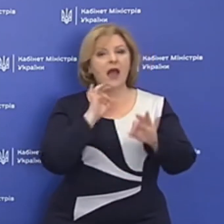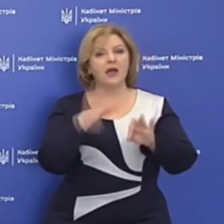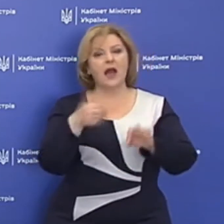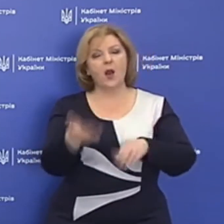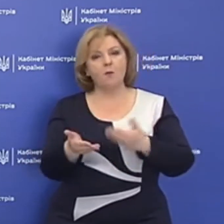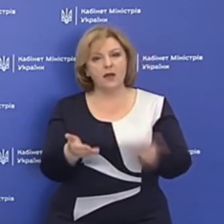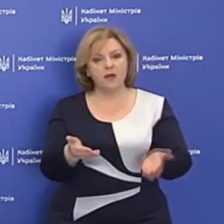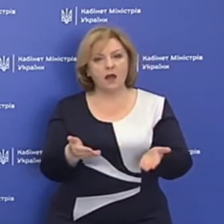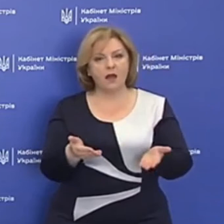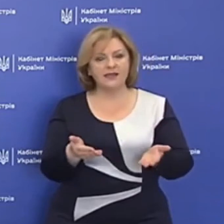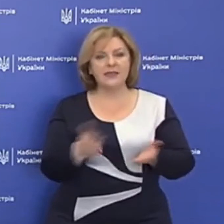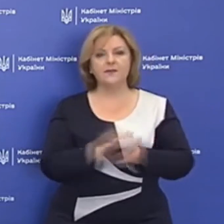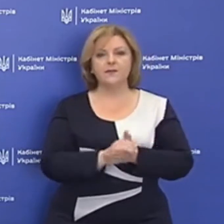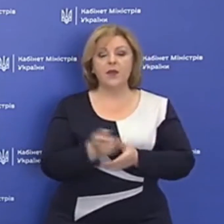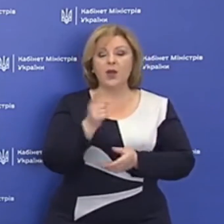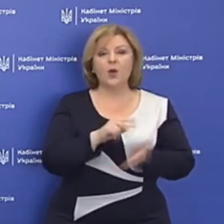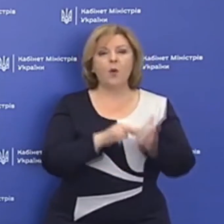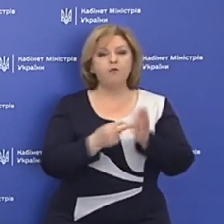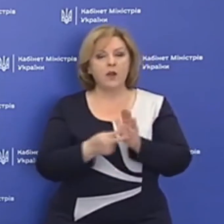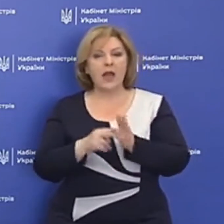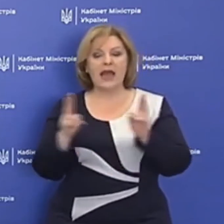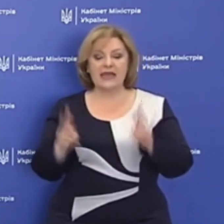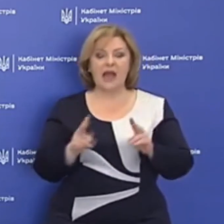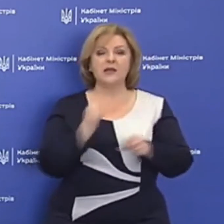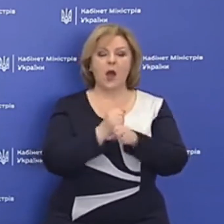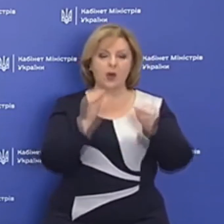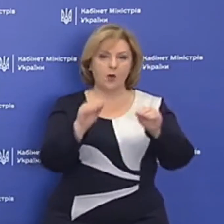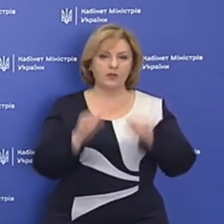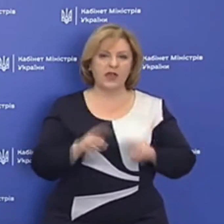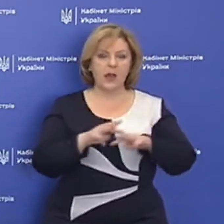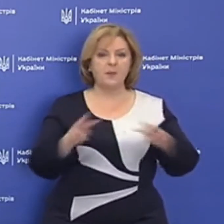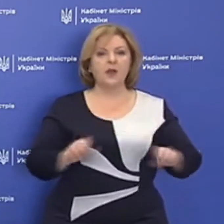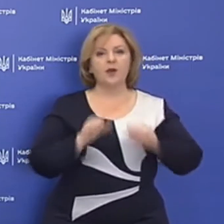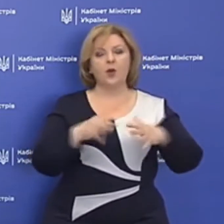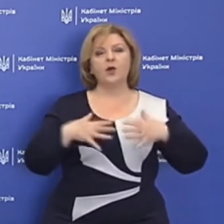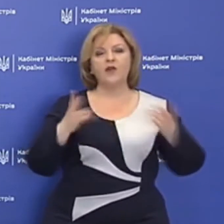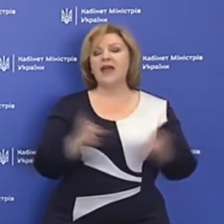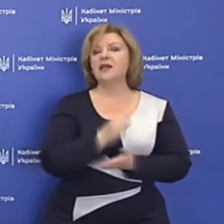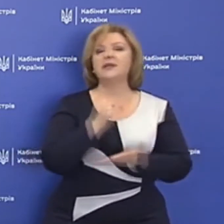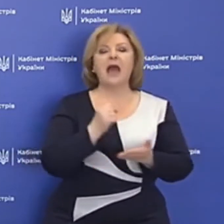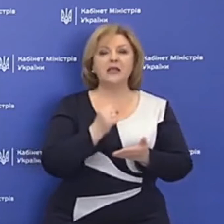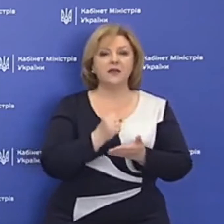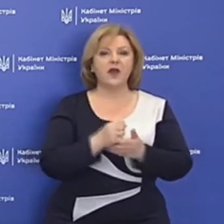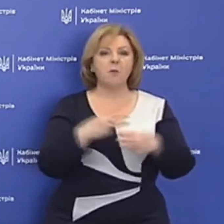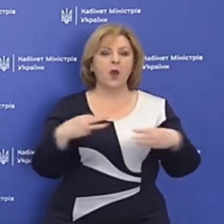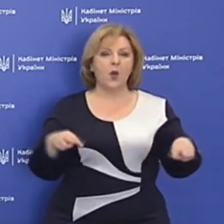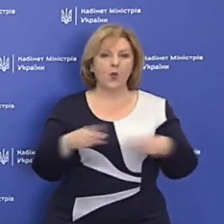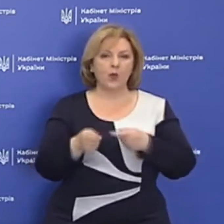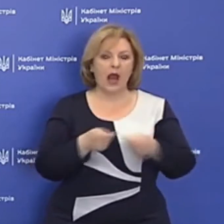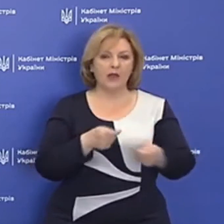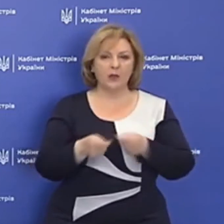рекомендацій і того плану, який розроблений Міністерством охорони здоров'я, який затверджений урядом,